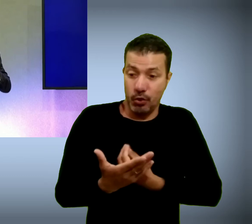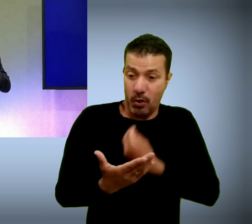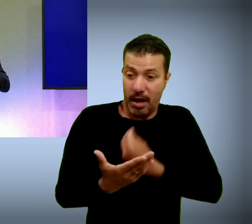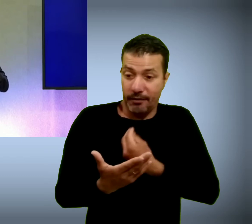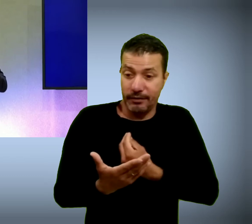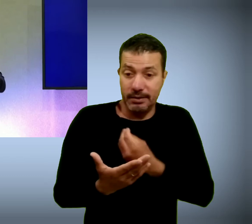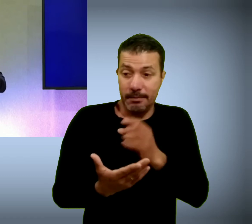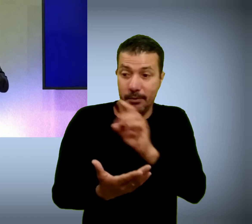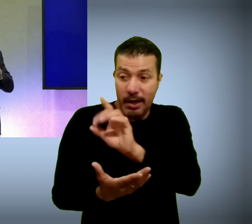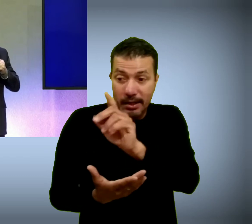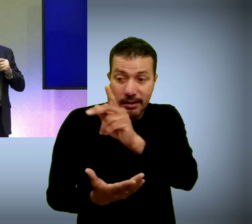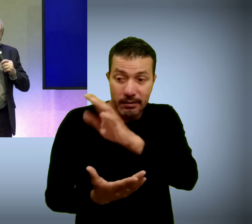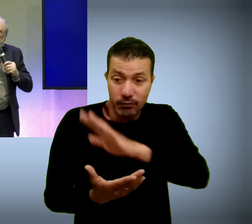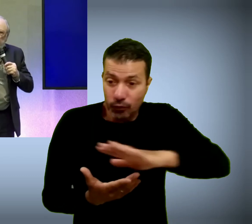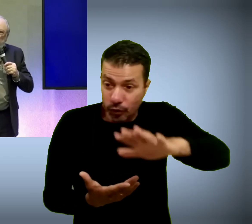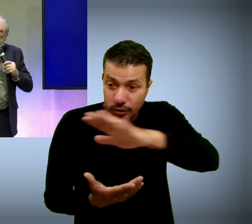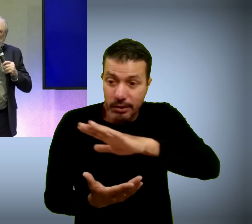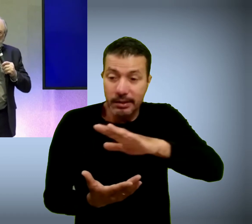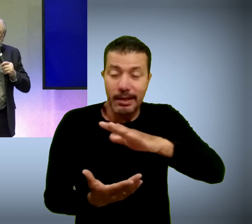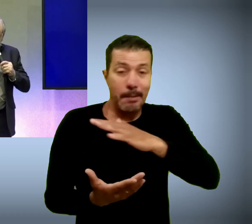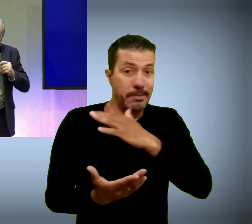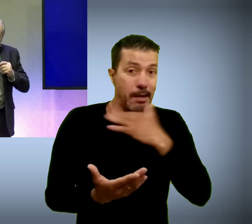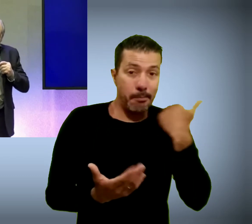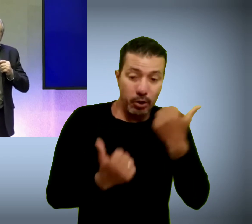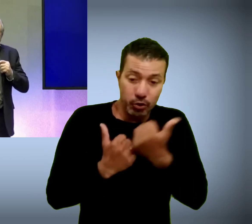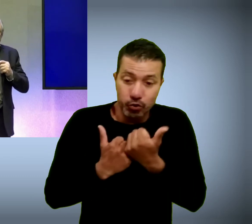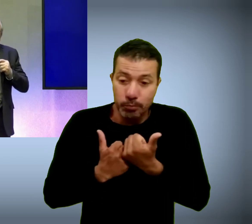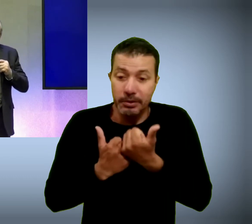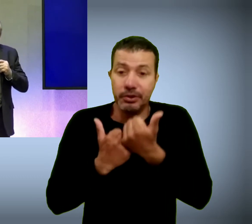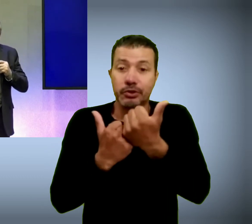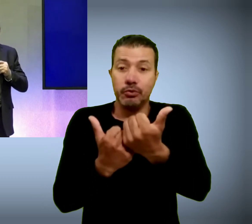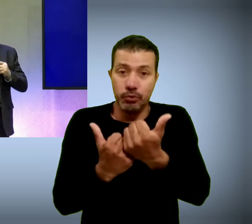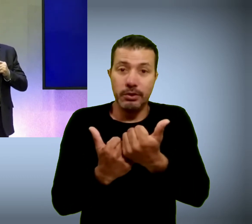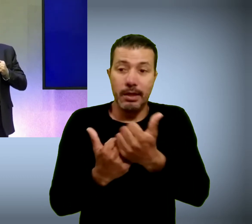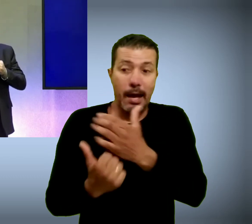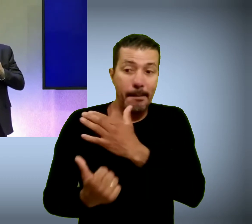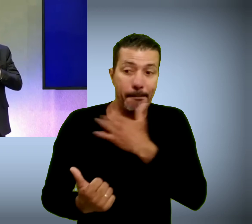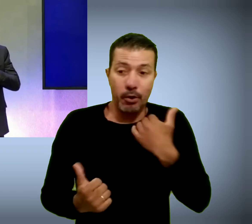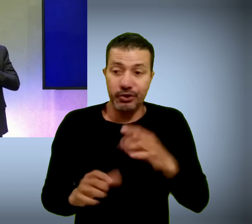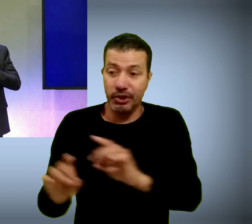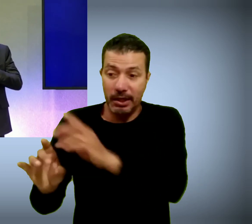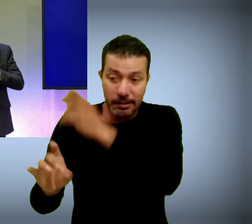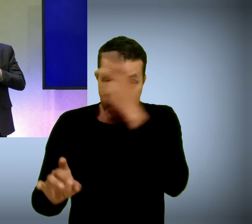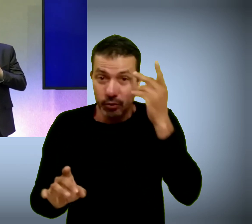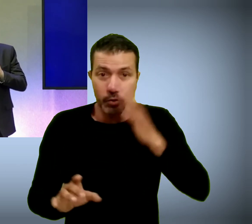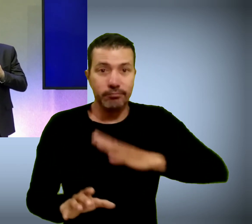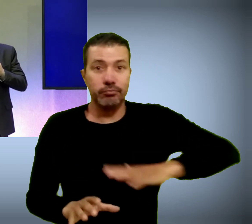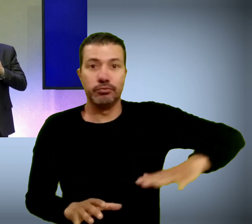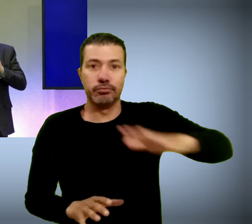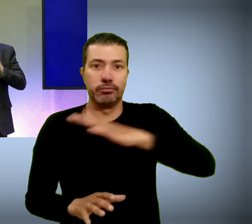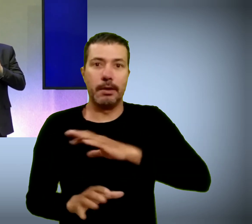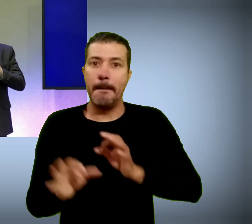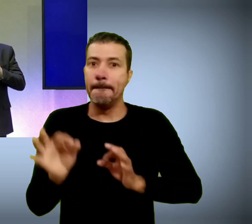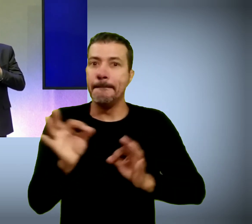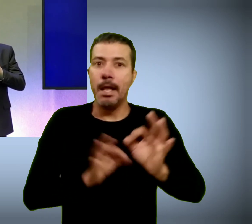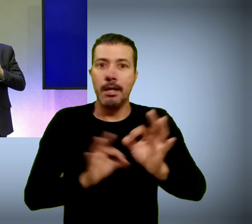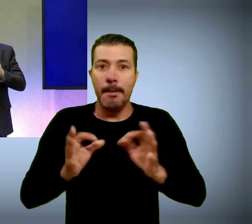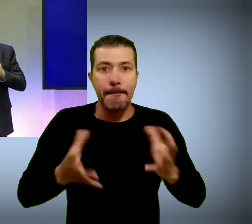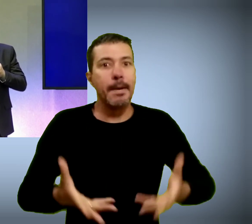por cada um de vocês, a minha morte substitui a morte de cada um de vocês. Gente, esse plano